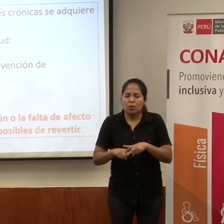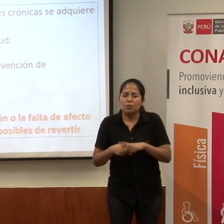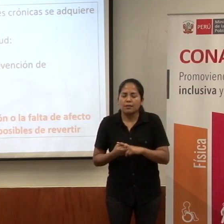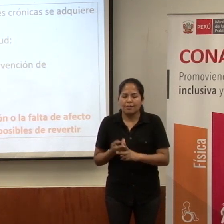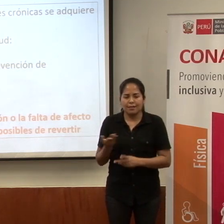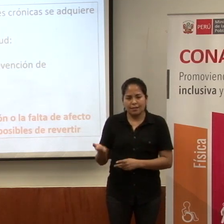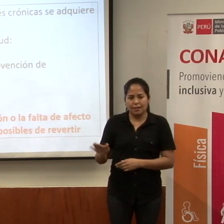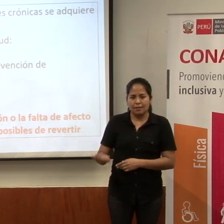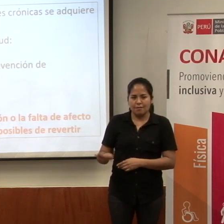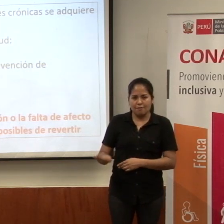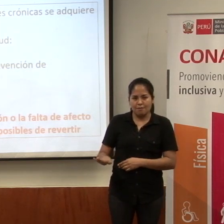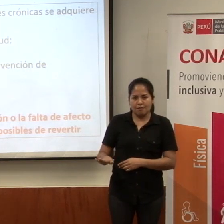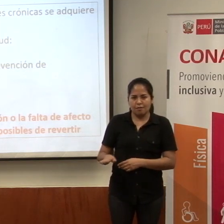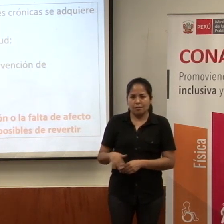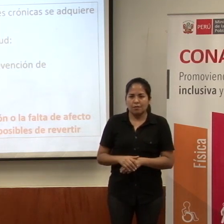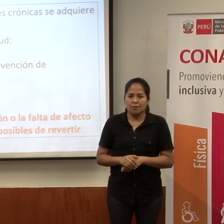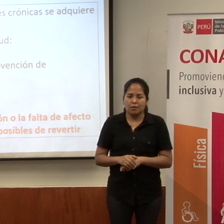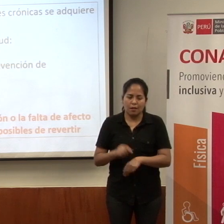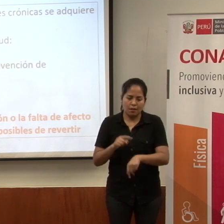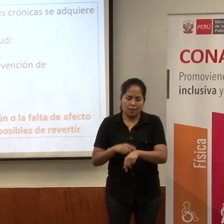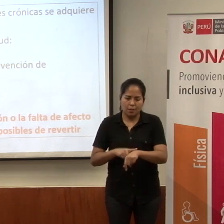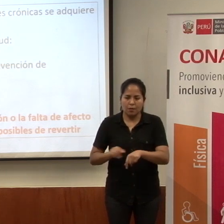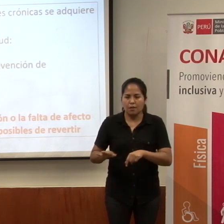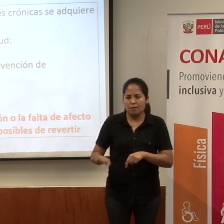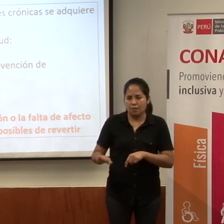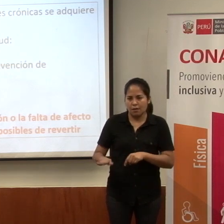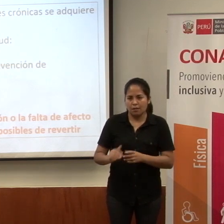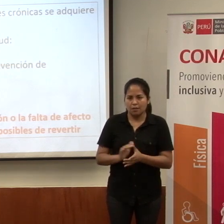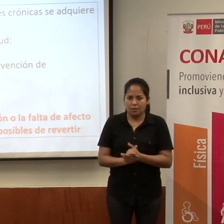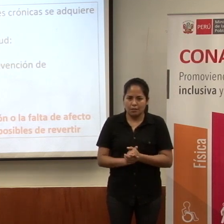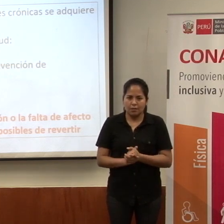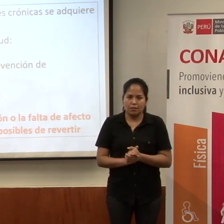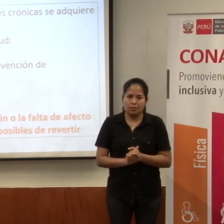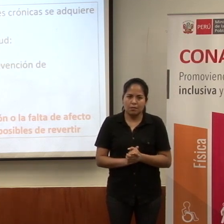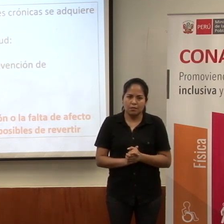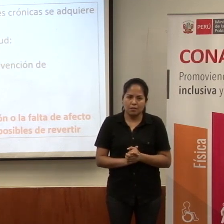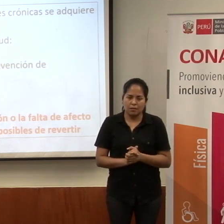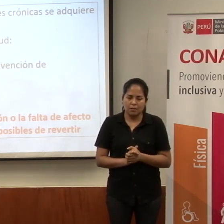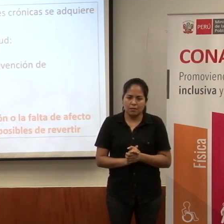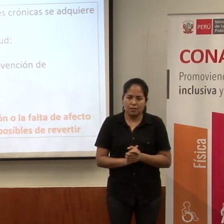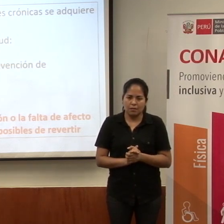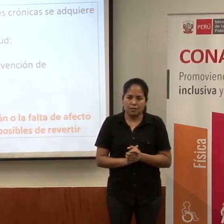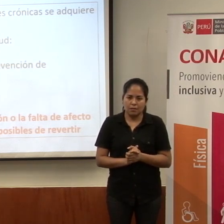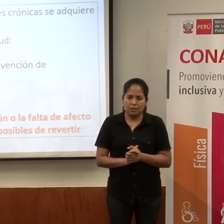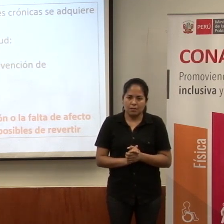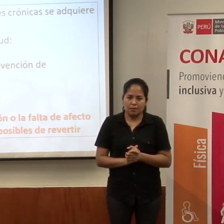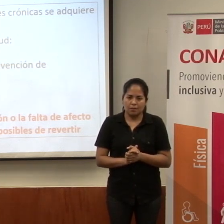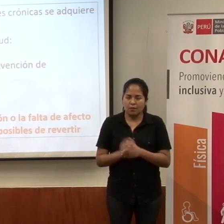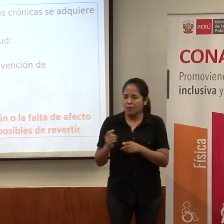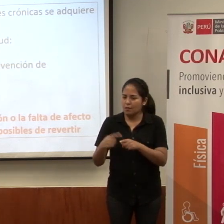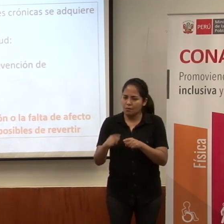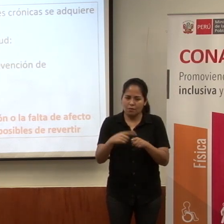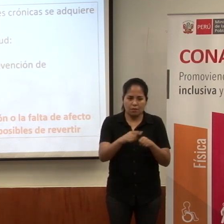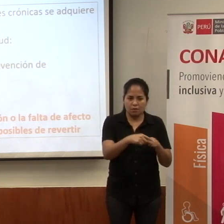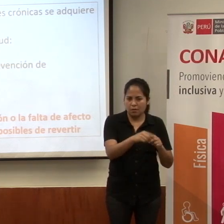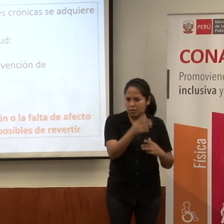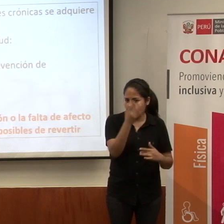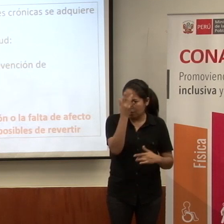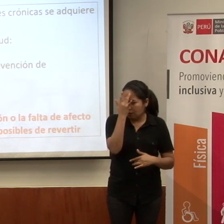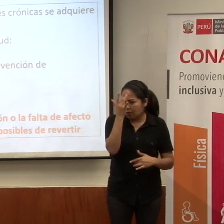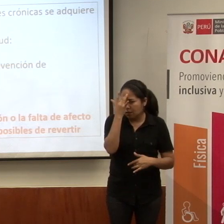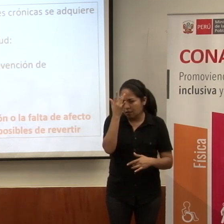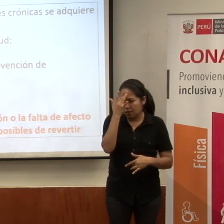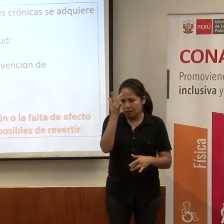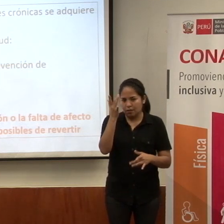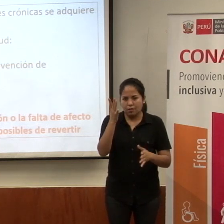infancia. Muchos de los problemas que tienen que ver con los trastornos de dislipidemia hay toda una ciencia ahora